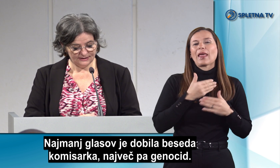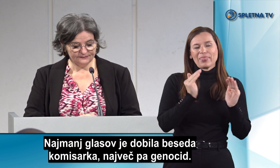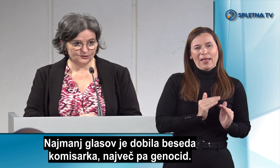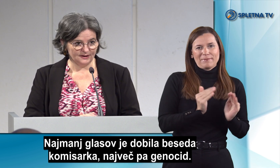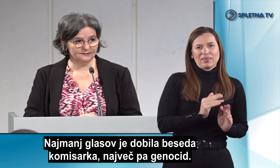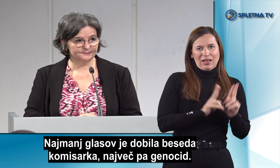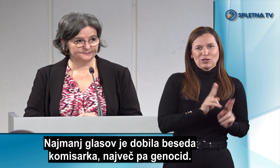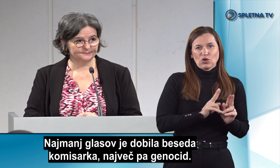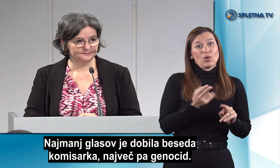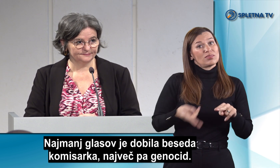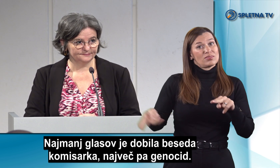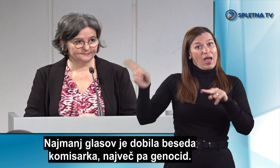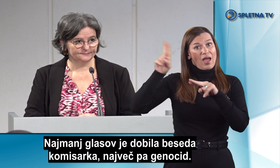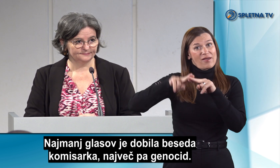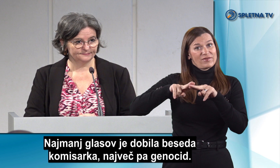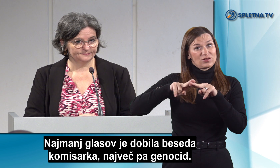Največ pa